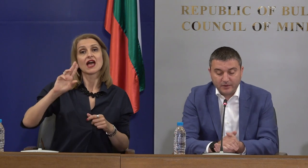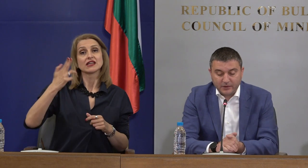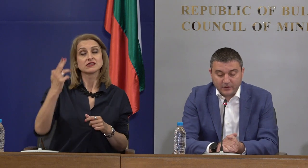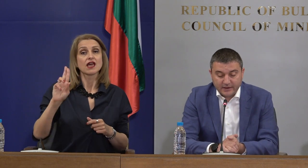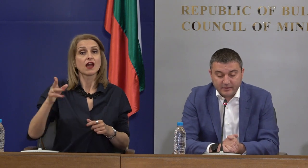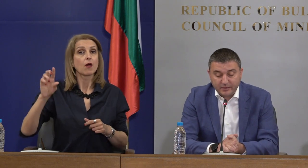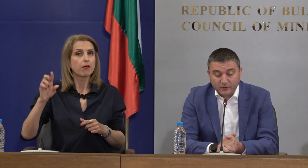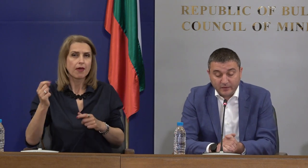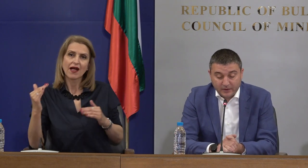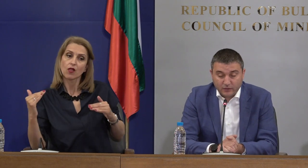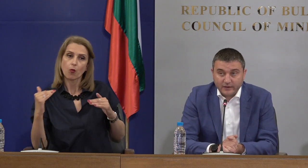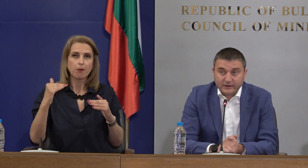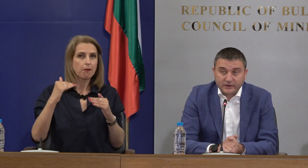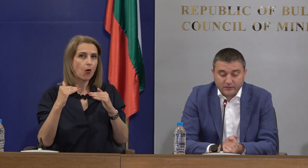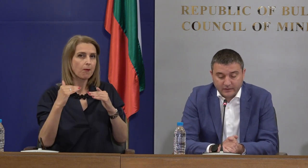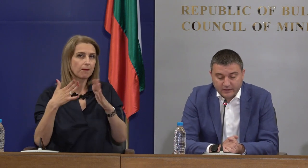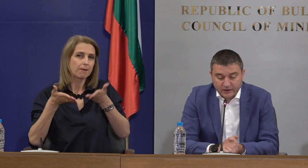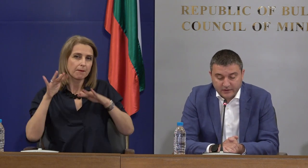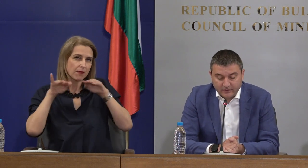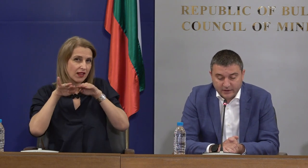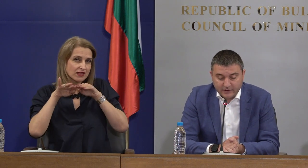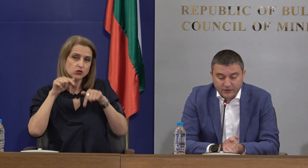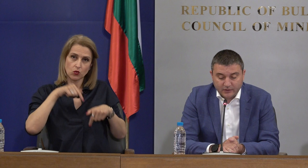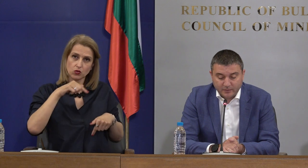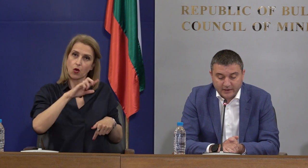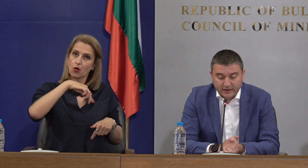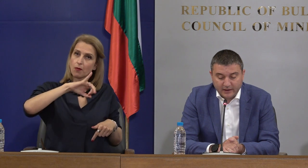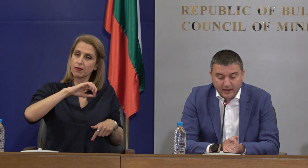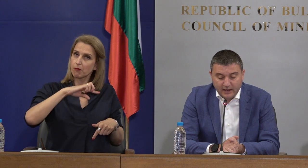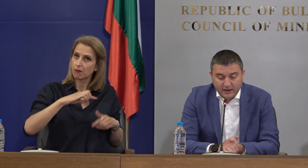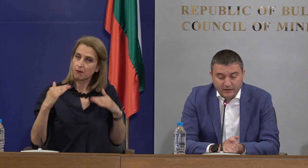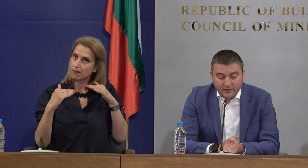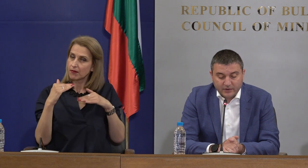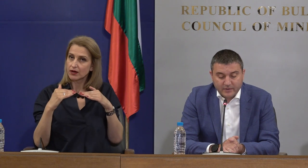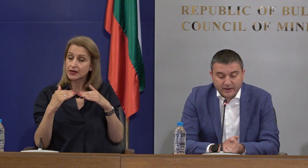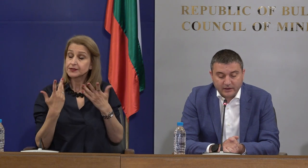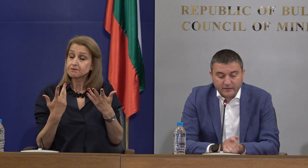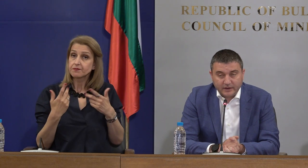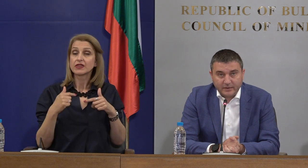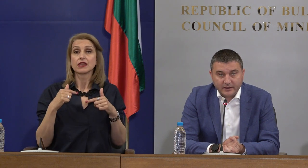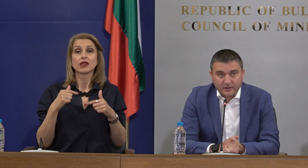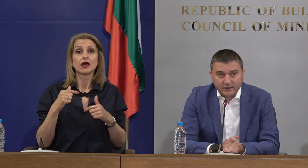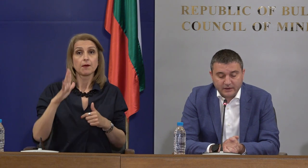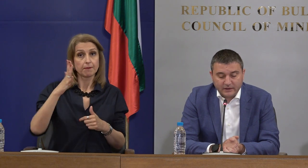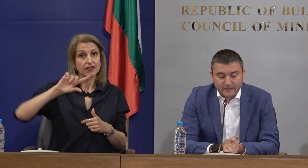страна са по-близки до тези на ПИП, но въпреки това съществуват съществени различия като пазарен дял по размер на